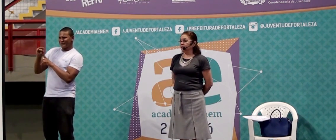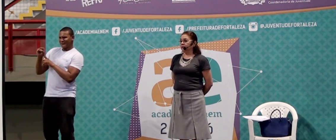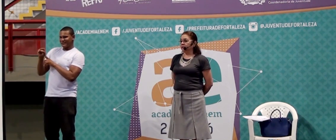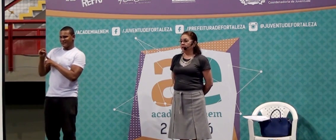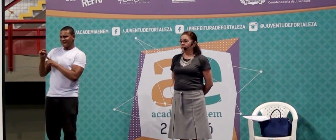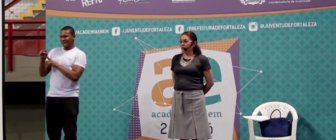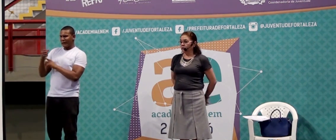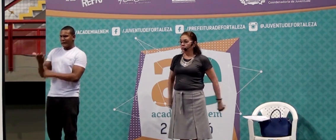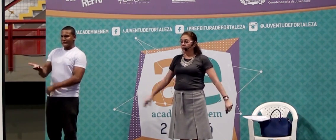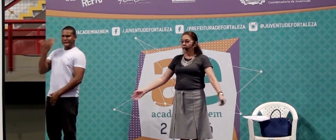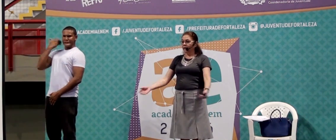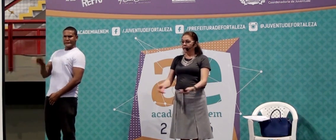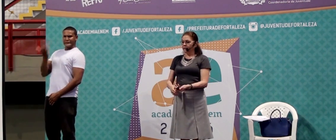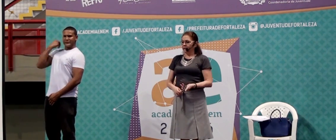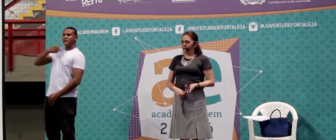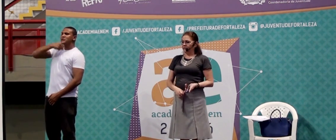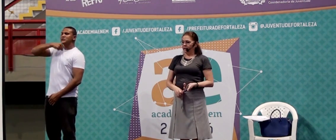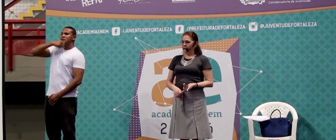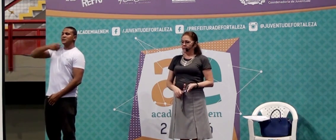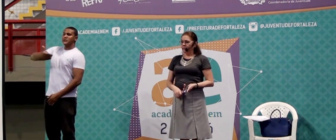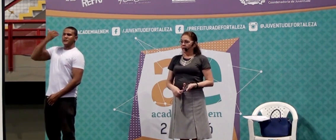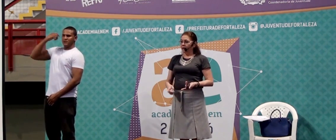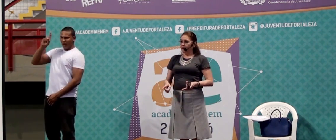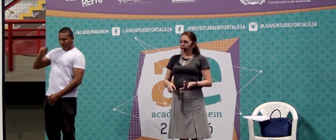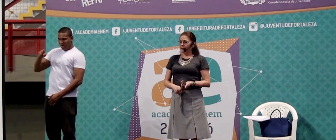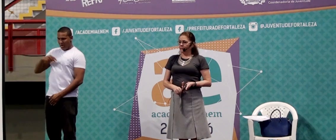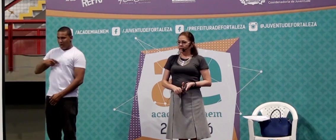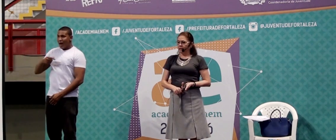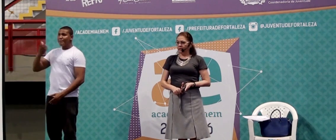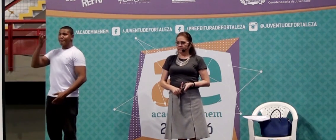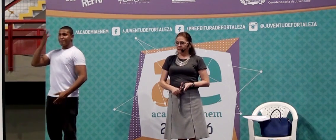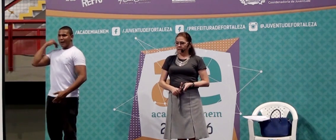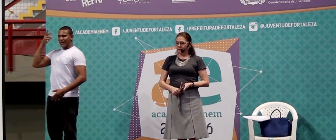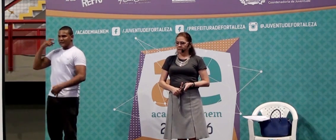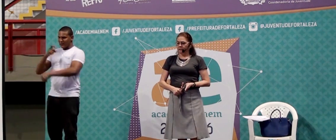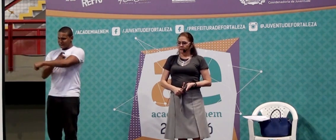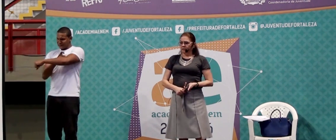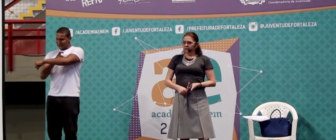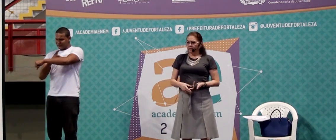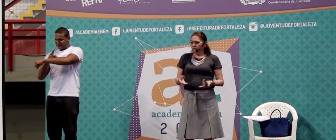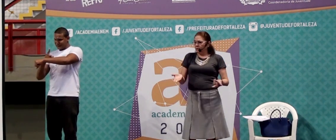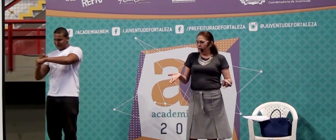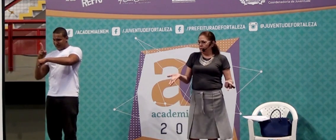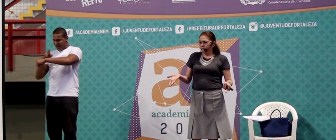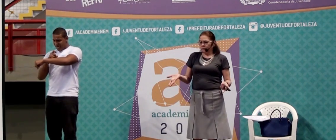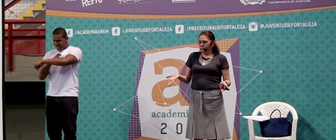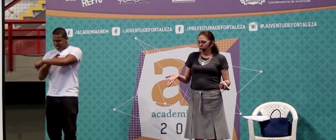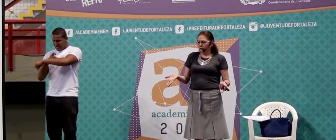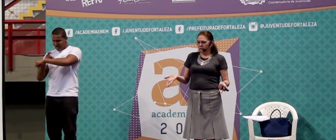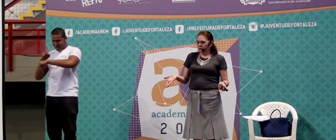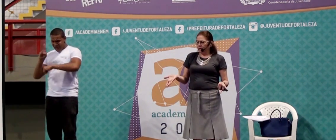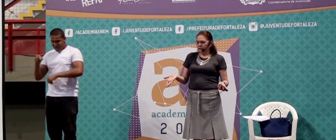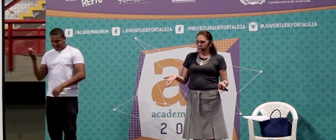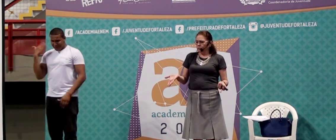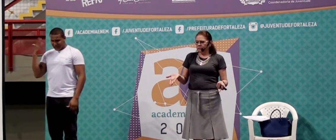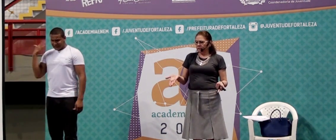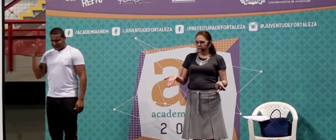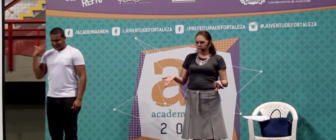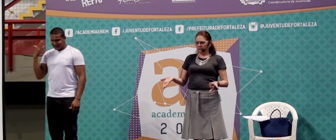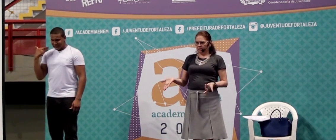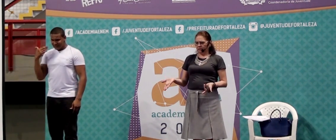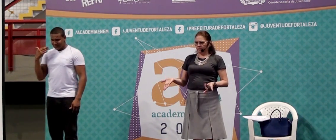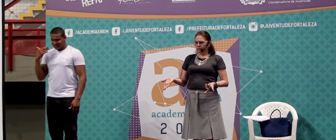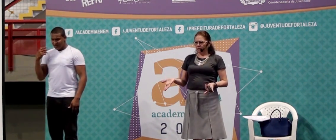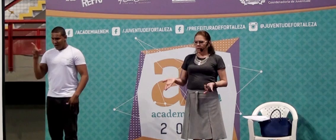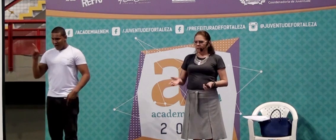primórdio você está se referindo. A era da caverna? A era da pedra lascada? Certo? Que tempos primórdios são esses? Eu não